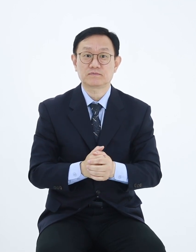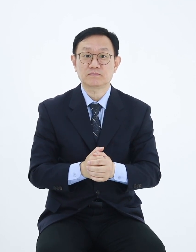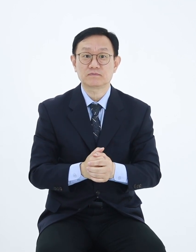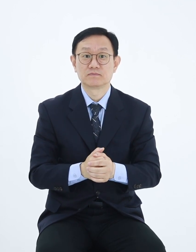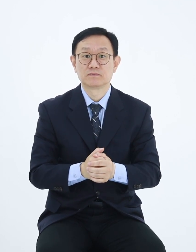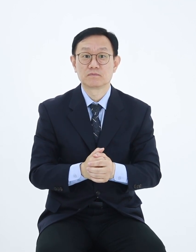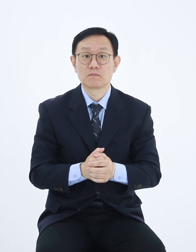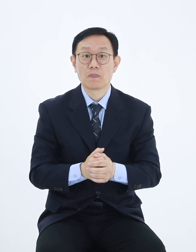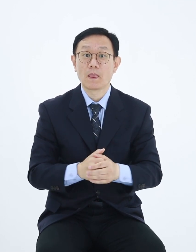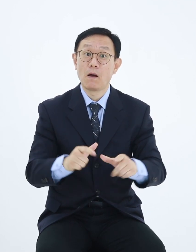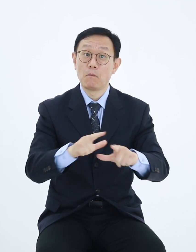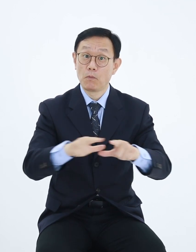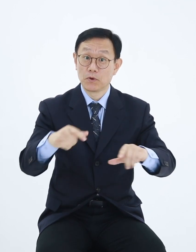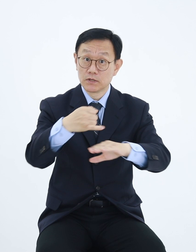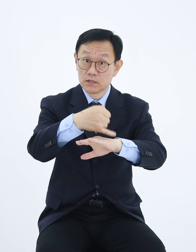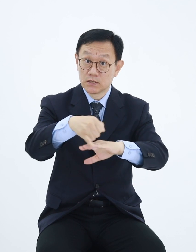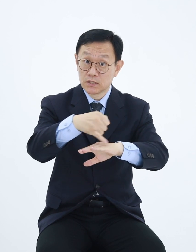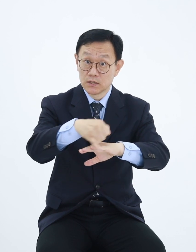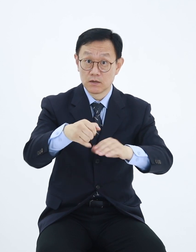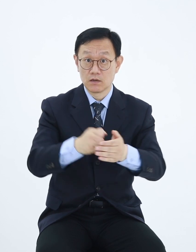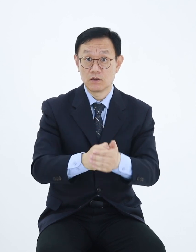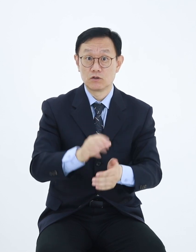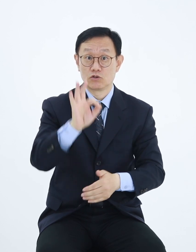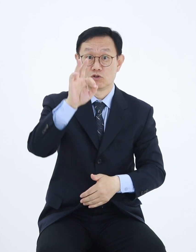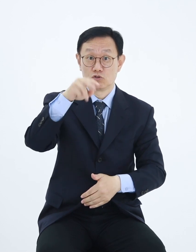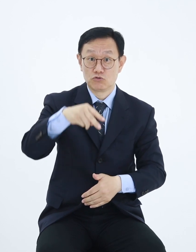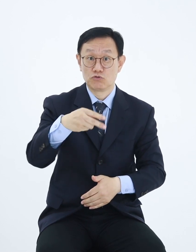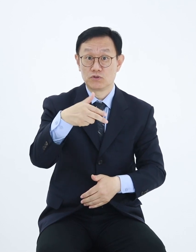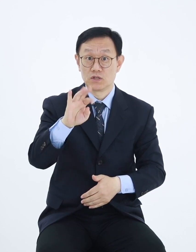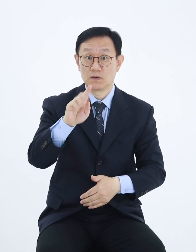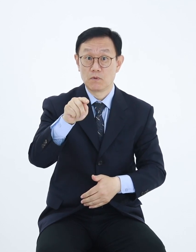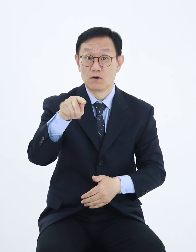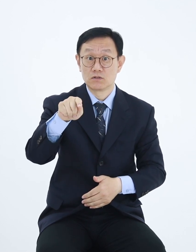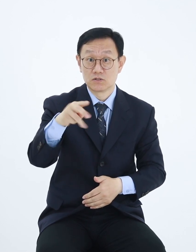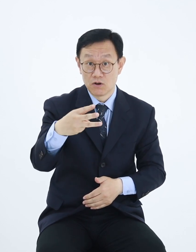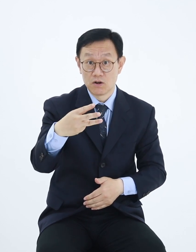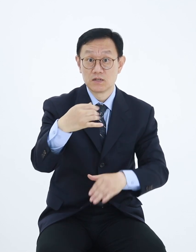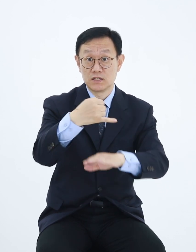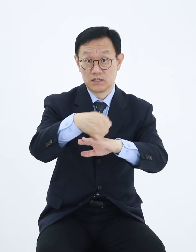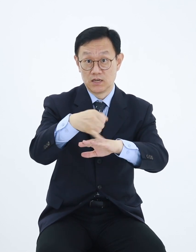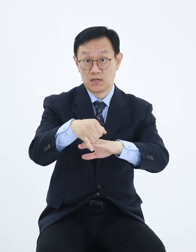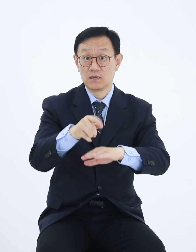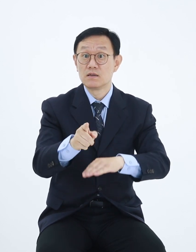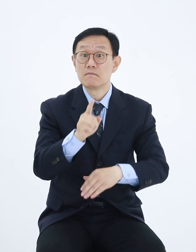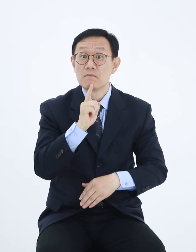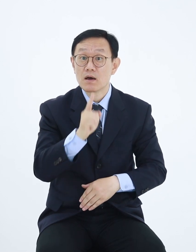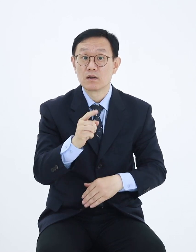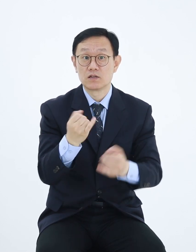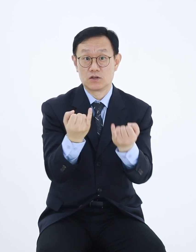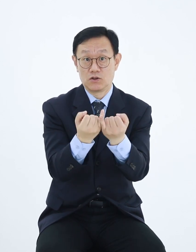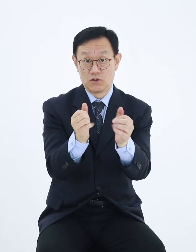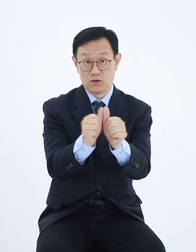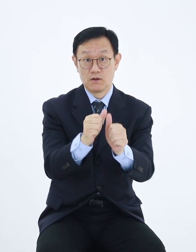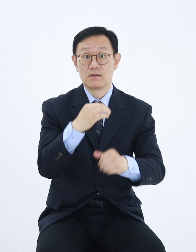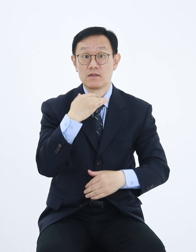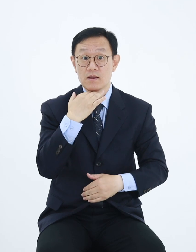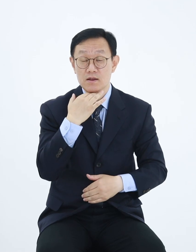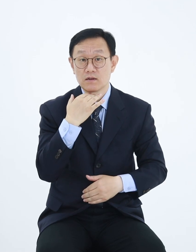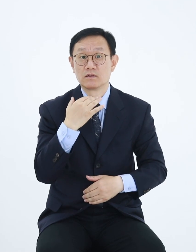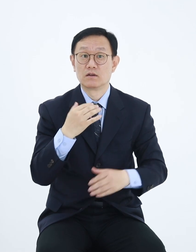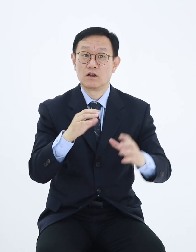요소입니다. 보편적인 디자인은 유니버설 디자인이라고도 불리며 이는 성별,